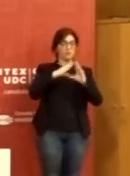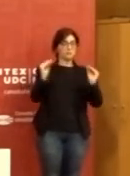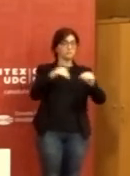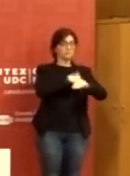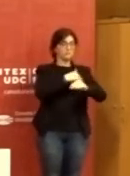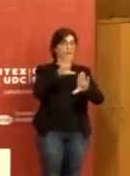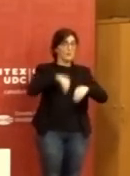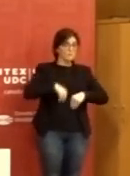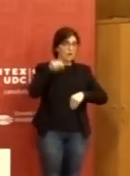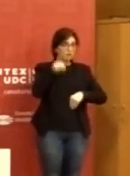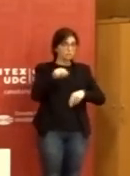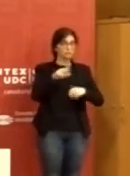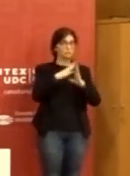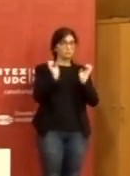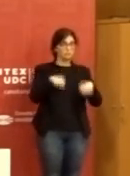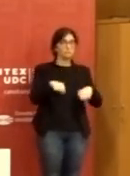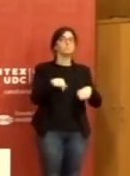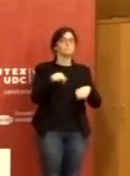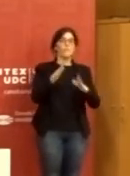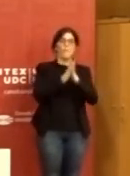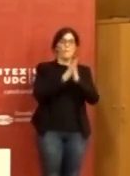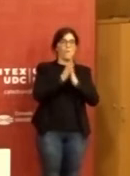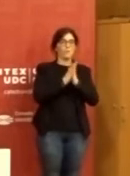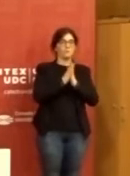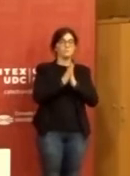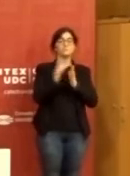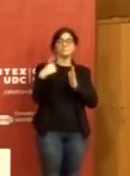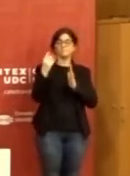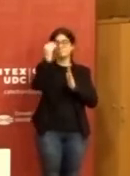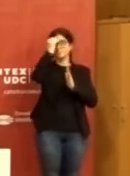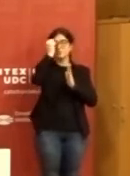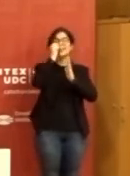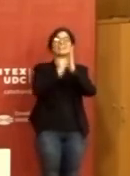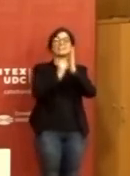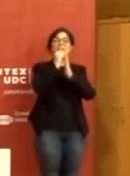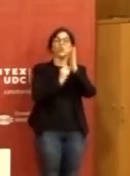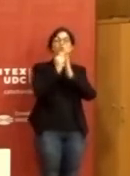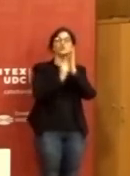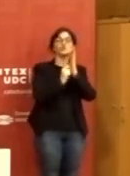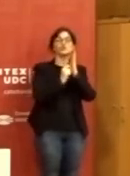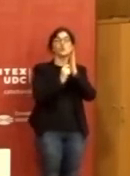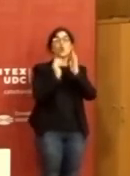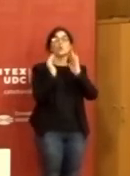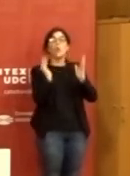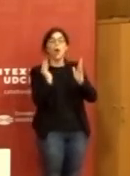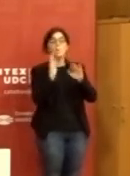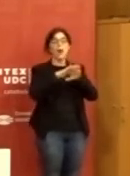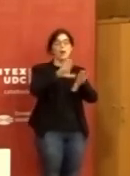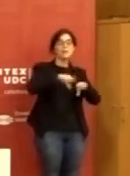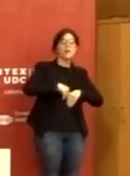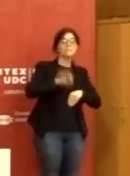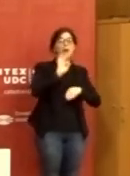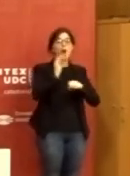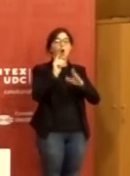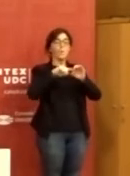es, ¿qué criterios utilizáis para hacer esta selección o qué tipo de pruebas? ¿O si os sobran plazas? O si, ¿no? ¿Cómo